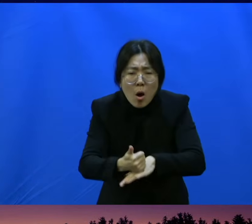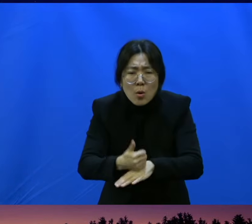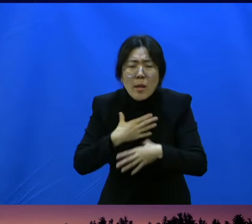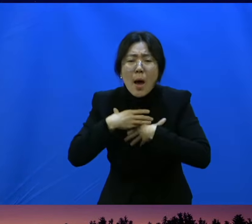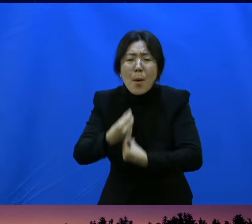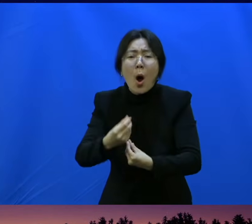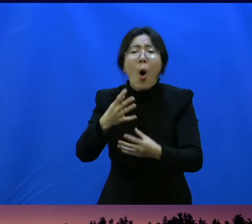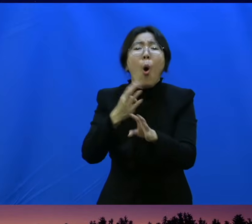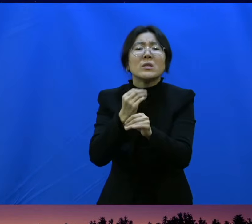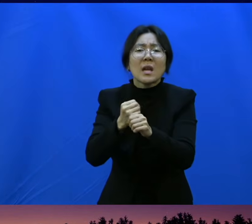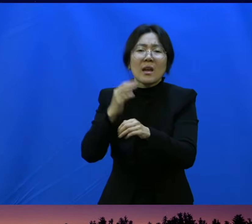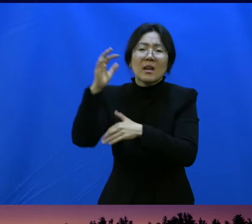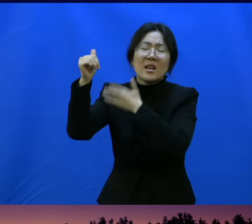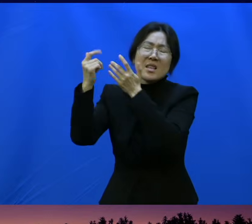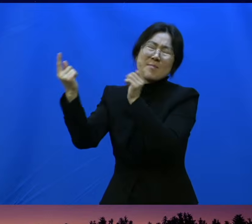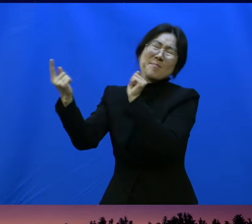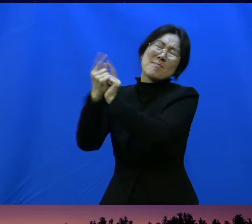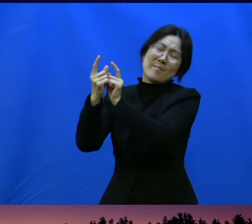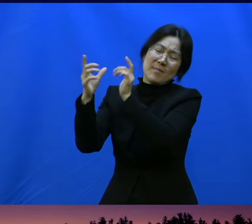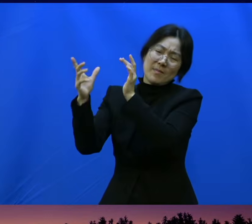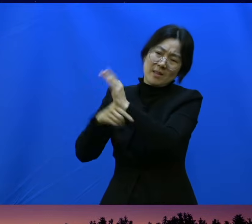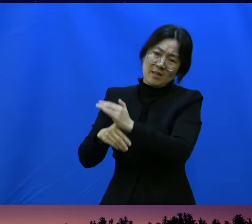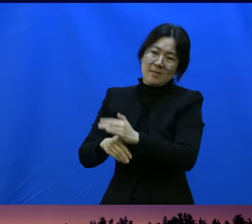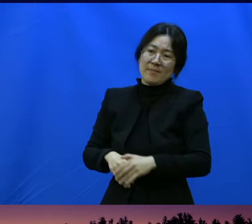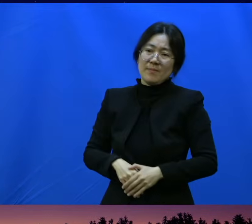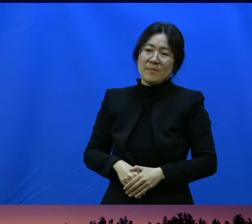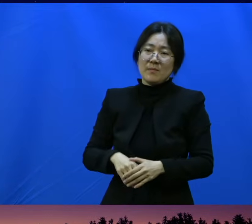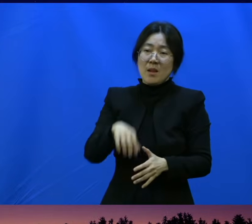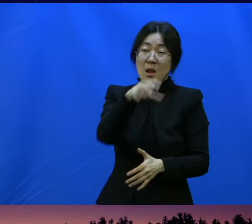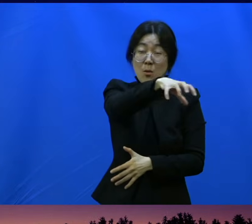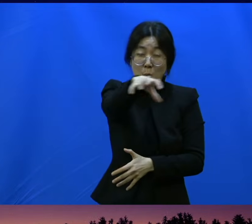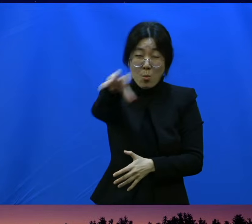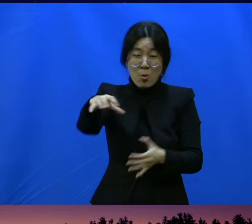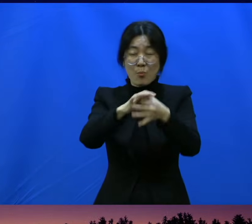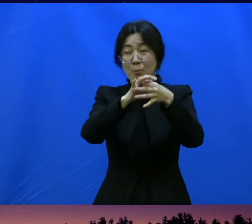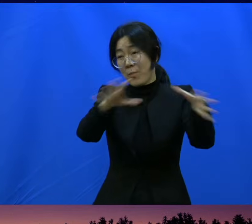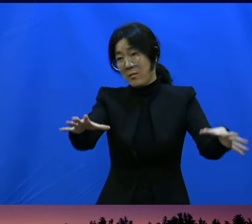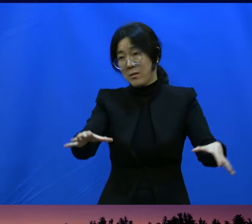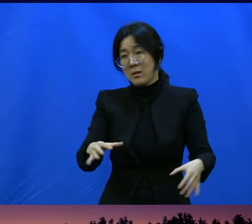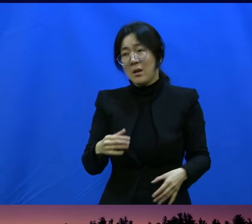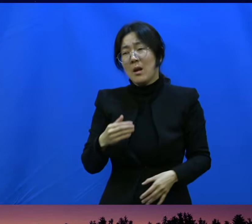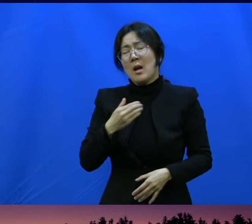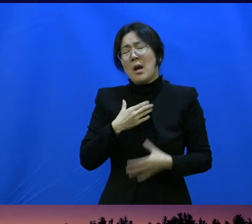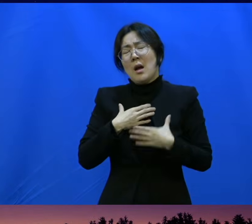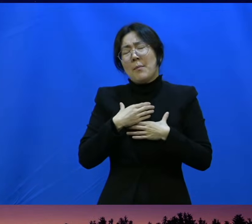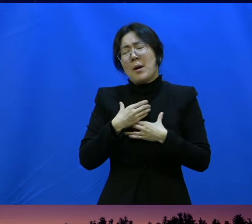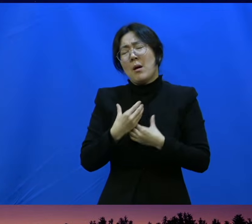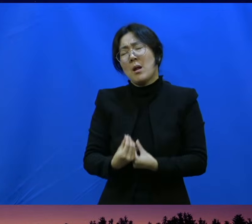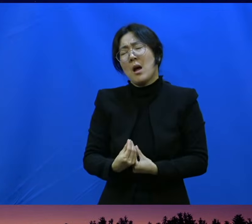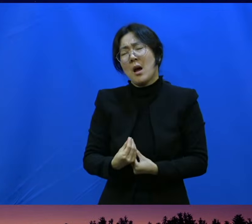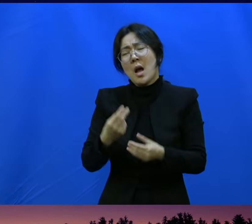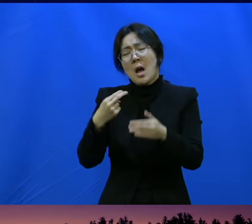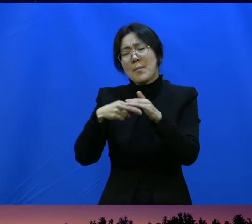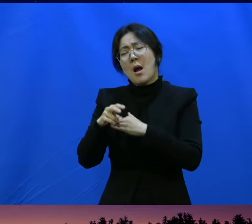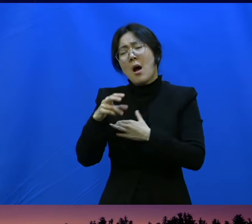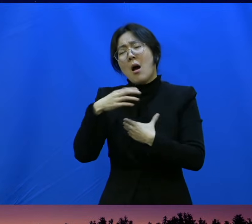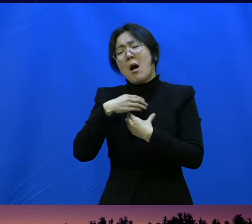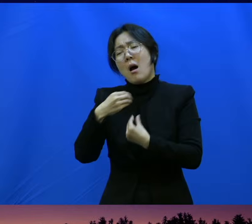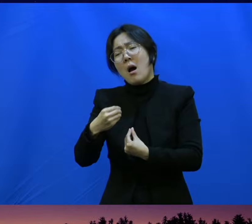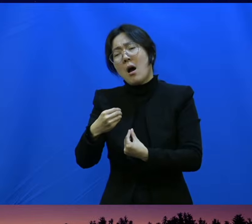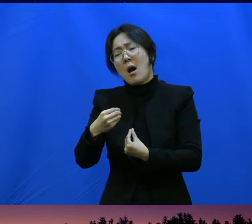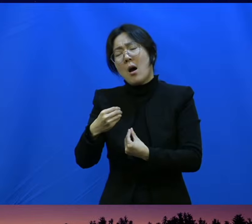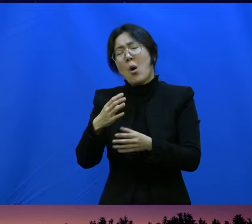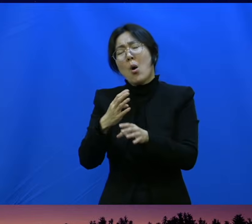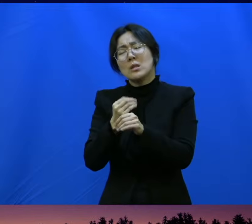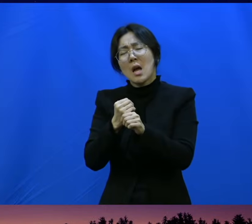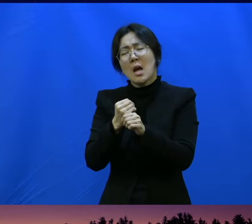등장해요. 아주 여러 번 나와요. 피난처라는 것. 이 피난처는 누구에게 필요한 겁니까? 쫓기는 자예요.